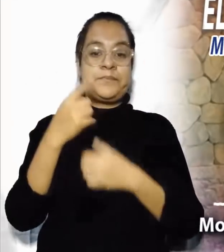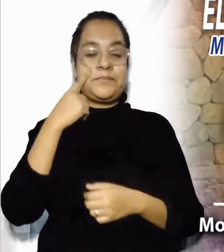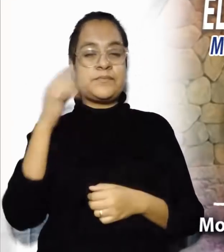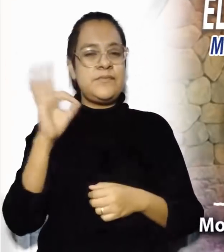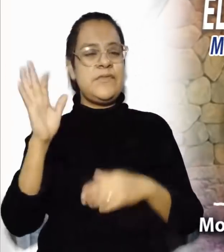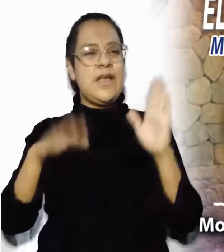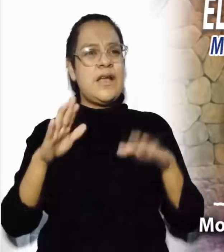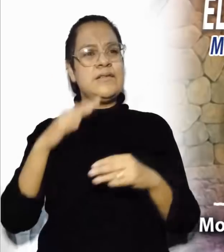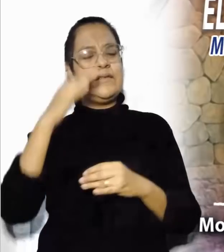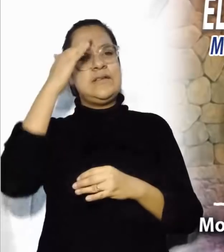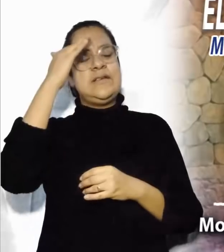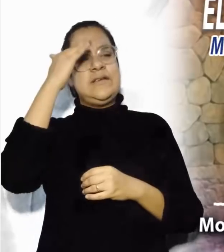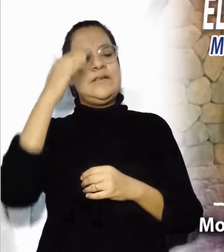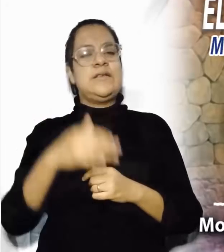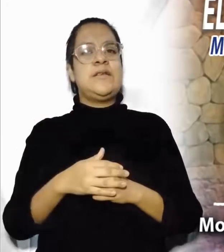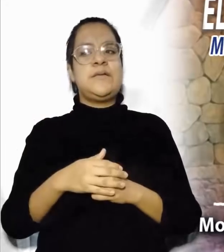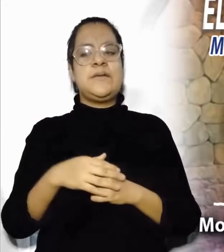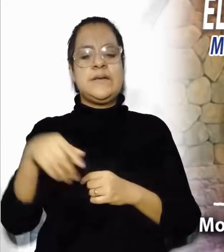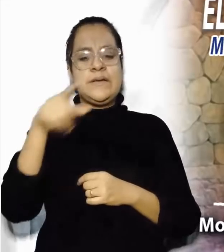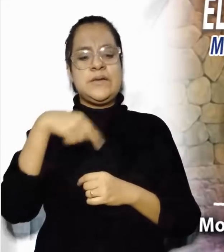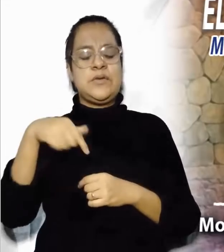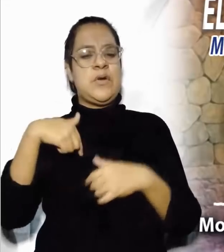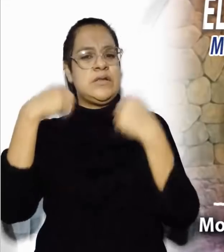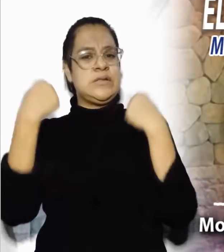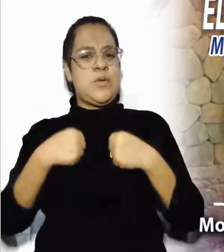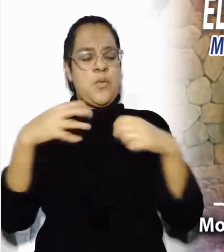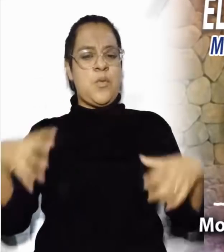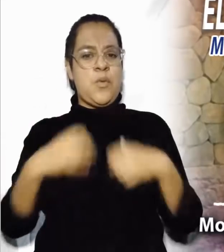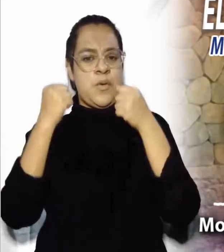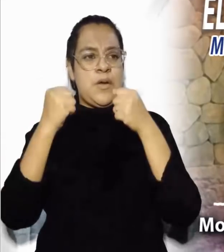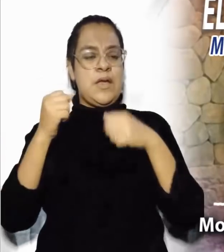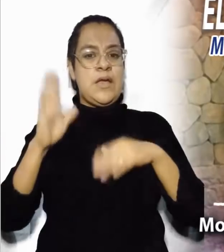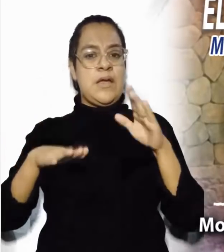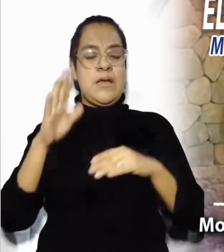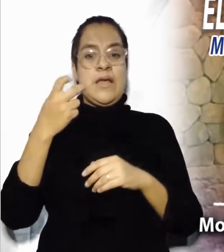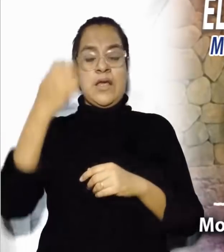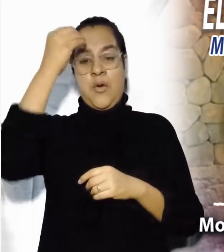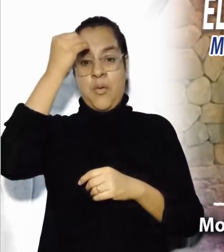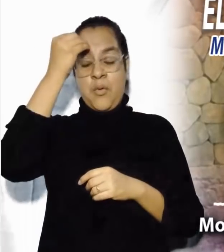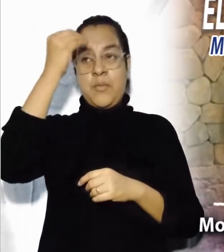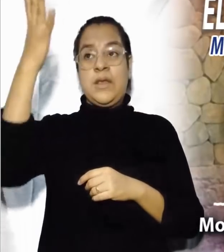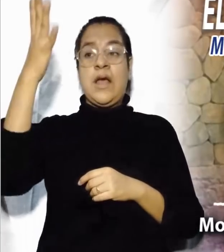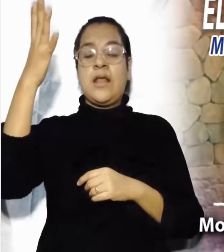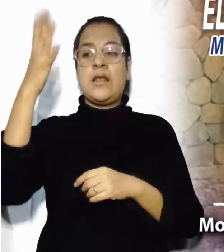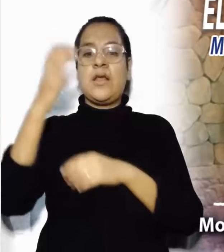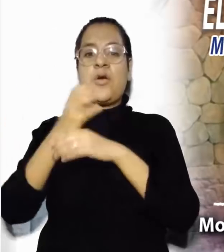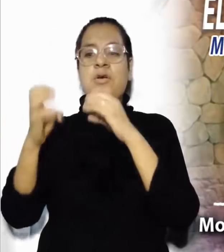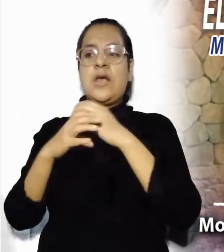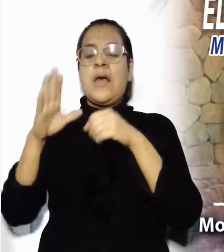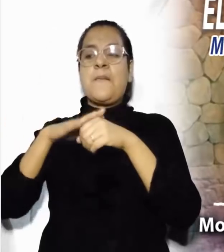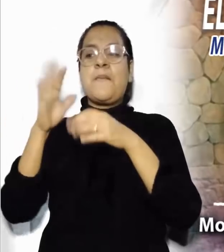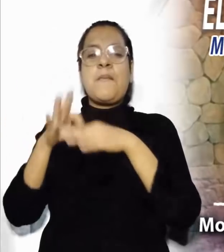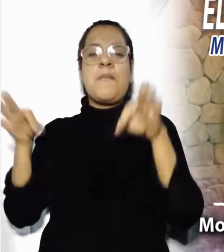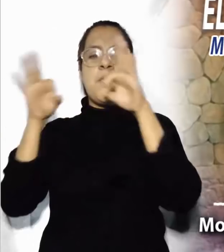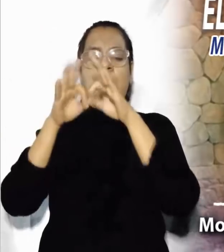detenido muchas veces en buscar elementos que nos aseguren una salvación, pero nos hemos olvidado de lo que es más